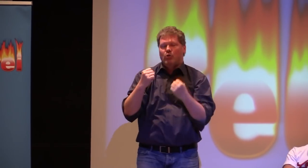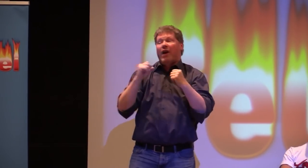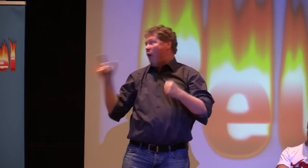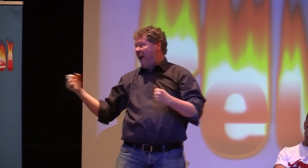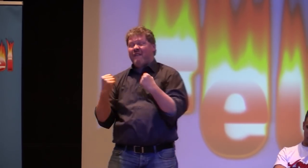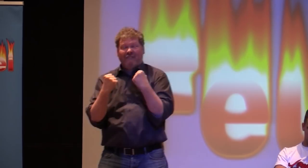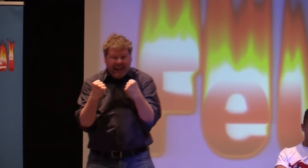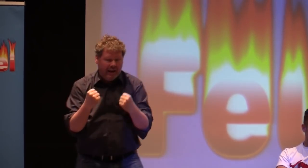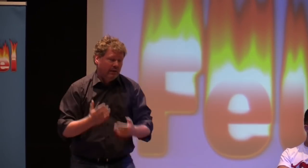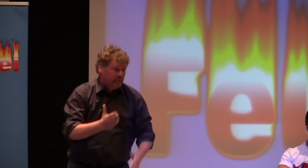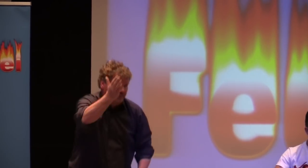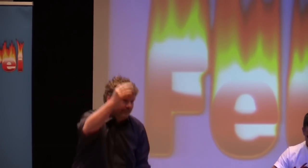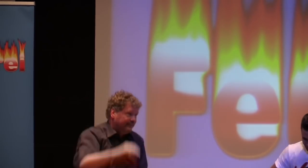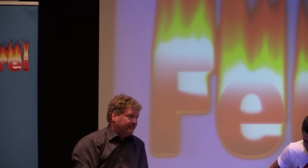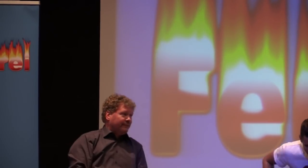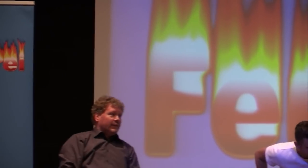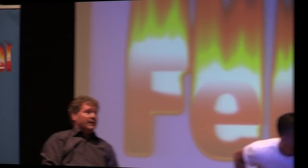halt einfach wirklich strategisch klug vorgehen.